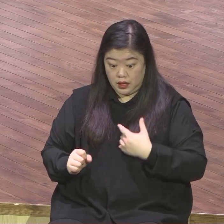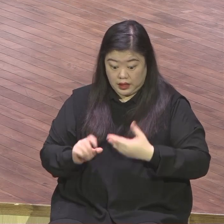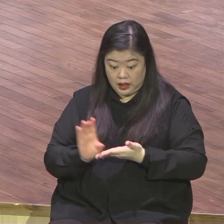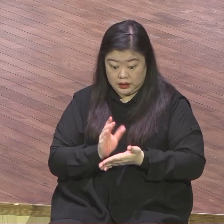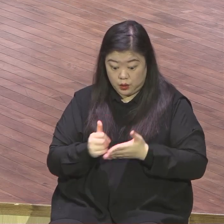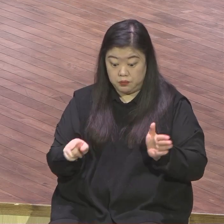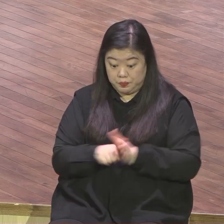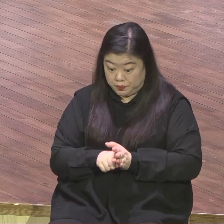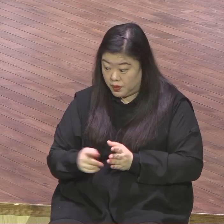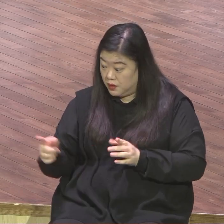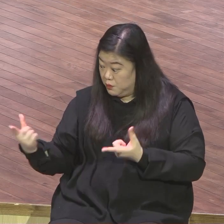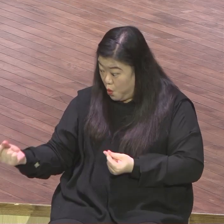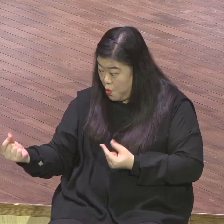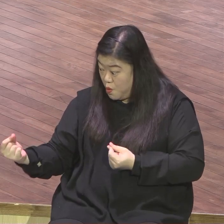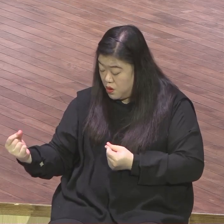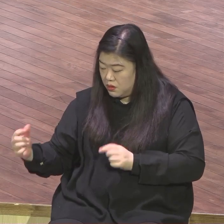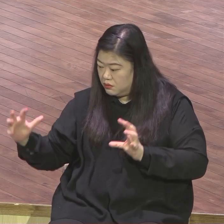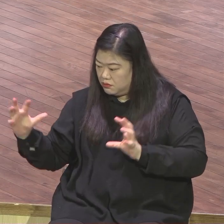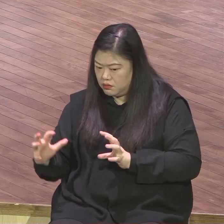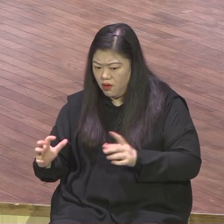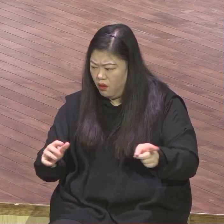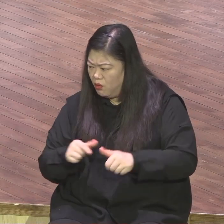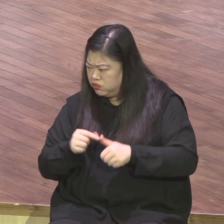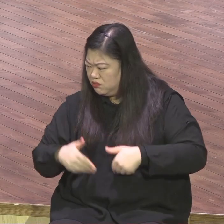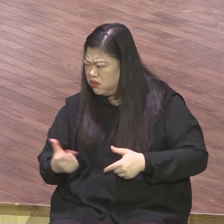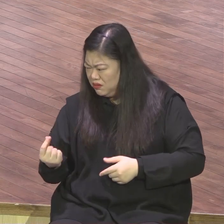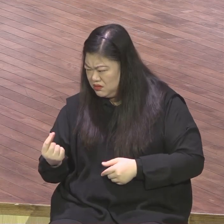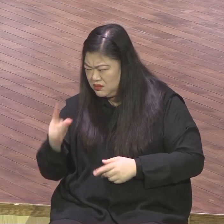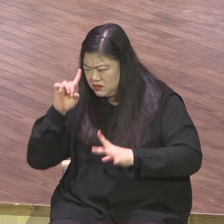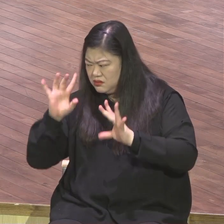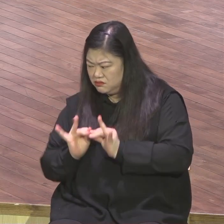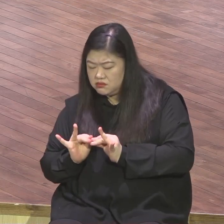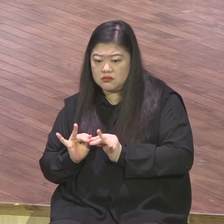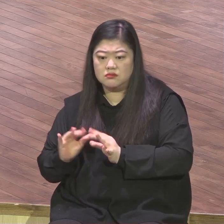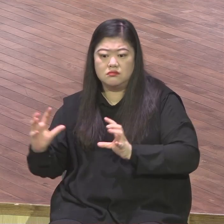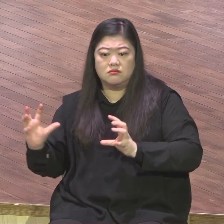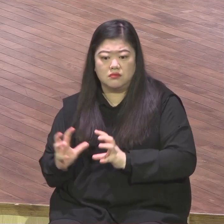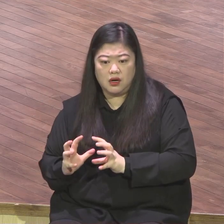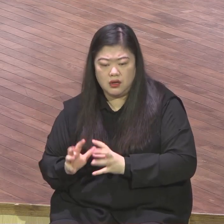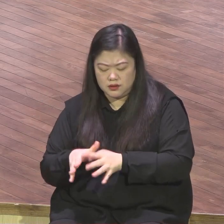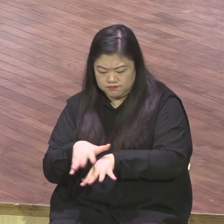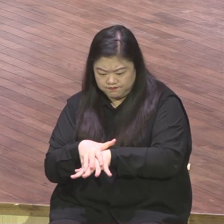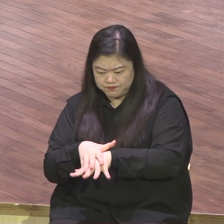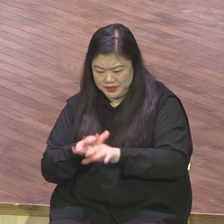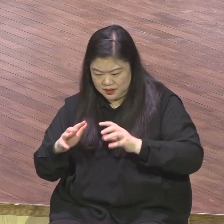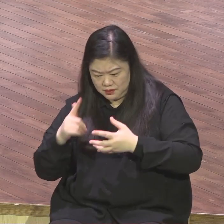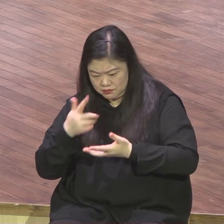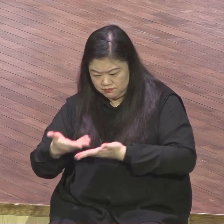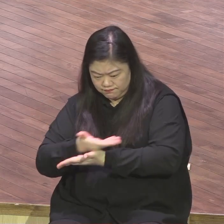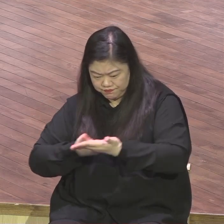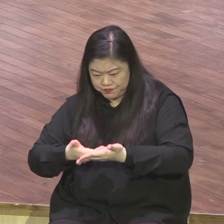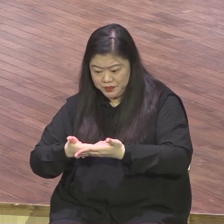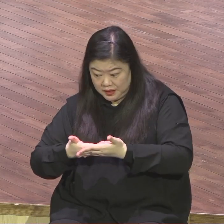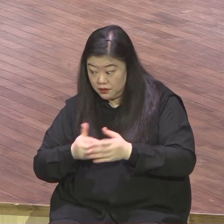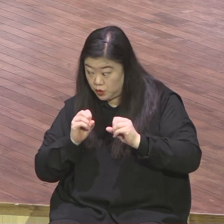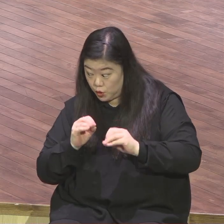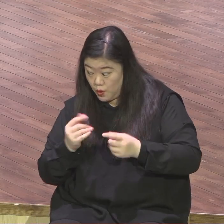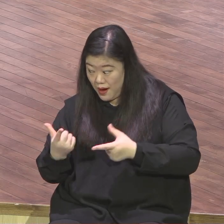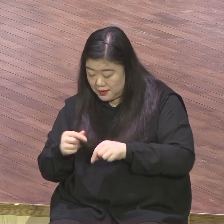같이 하자 삼위일조. 여러분 이 삼위일조가 성삼위 하나님 역사하는 현장인 줄 믿으시기 바랍니다. 이